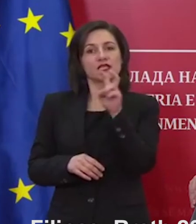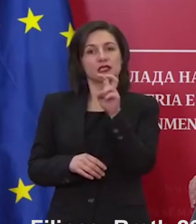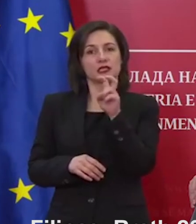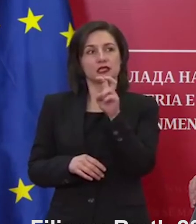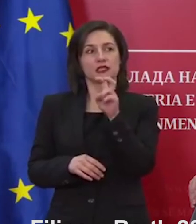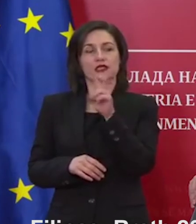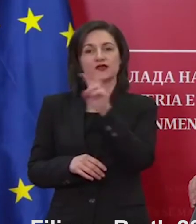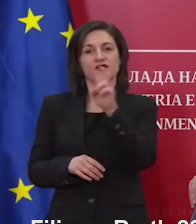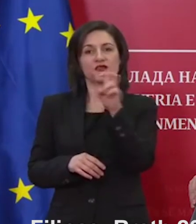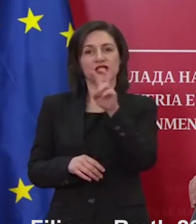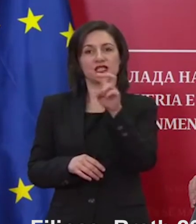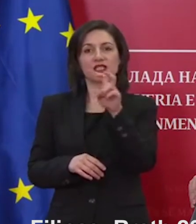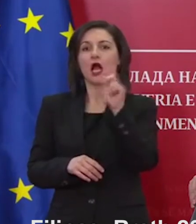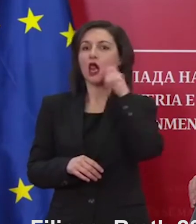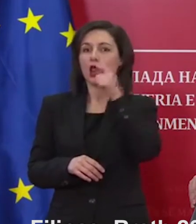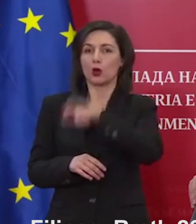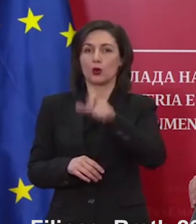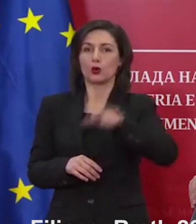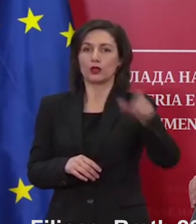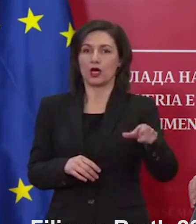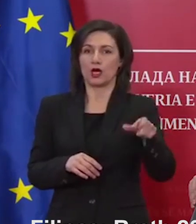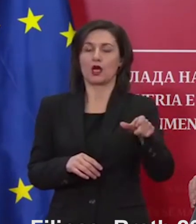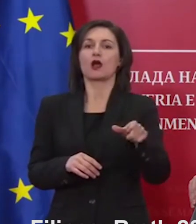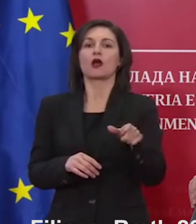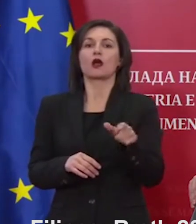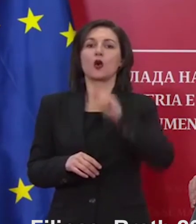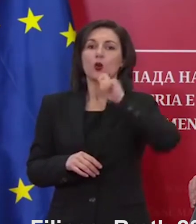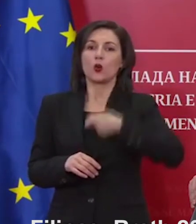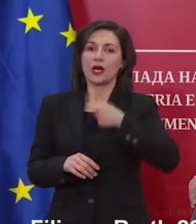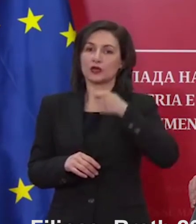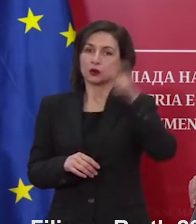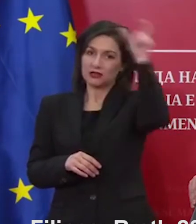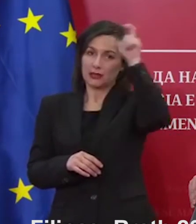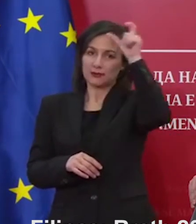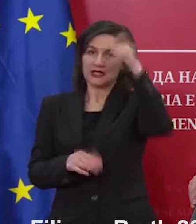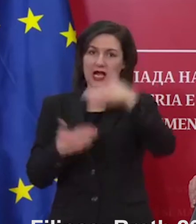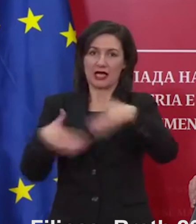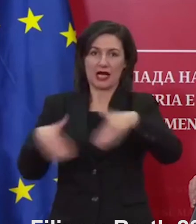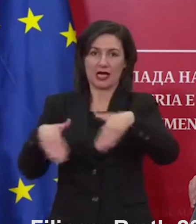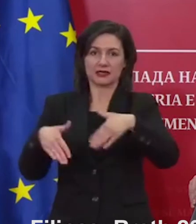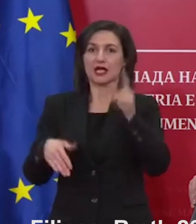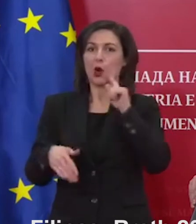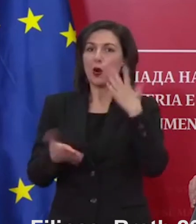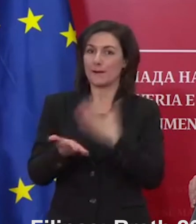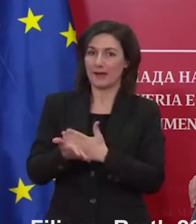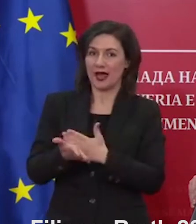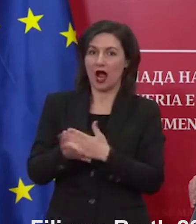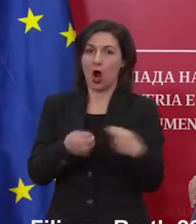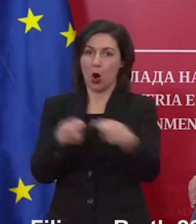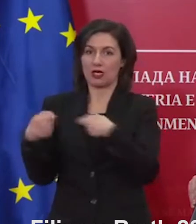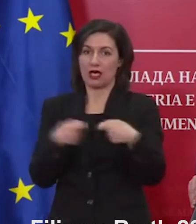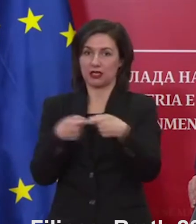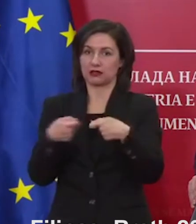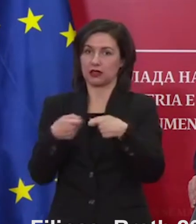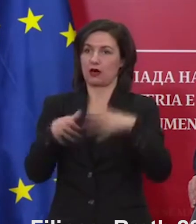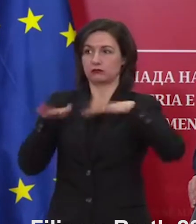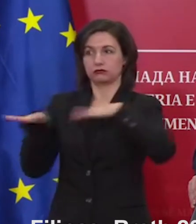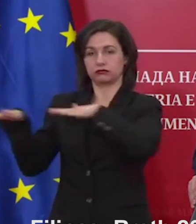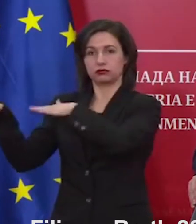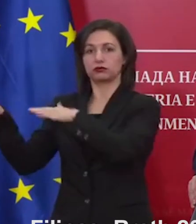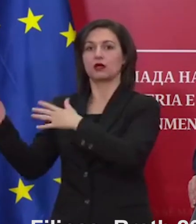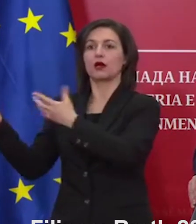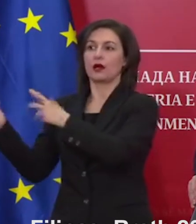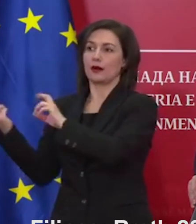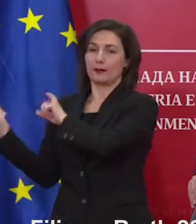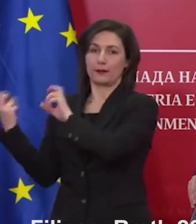на унгарско-српската граница, сега со организиран превоз се очекуваа да дојдат на